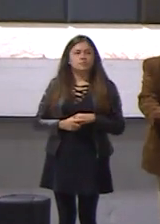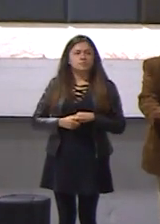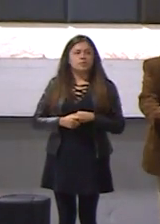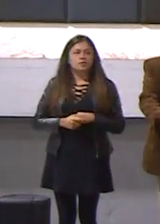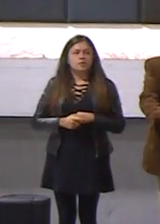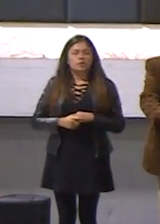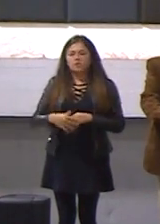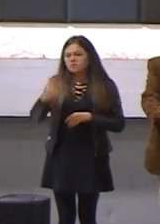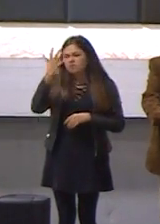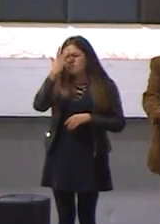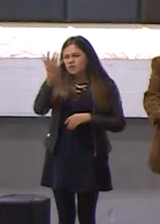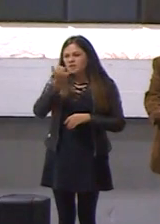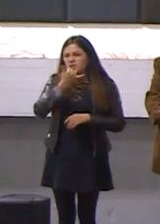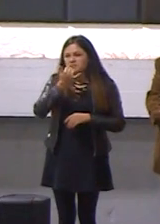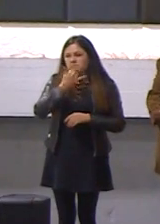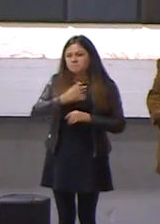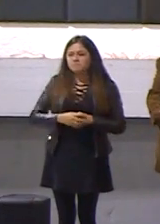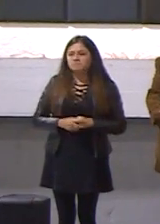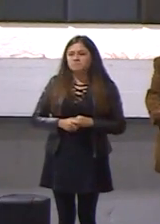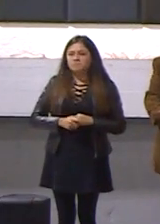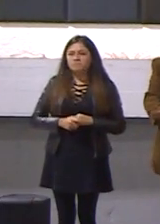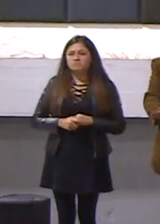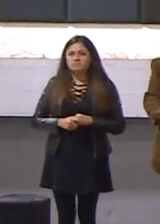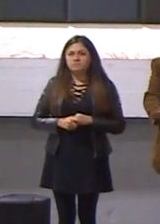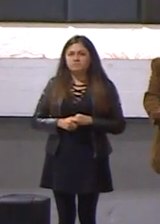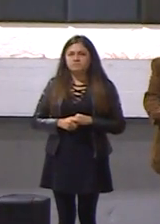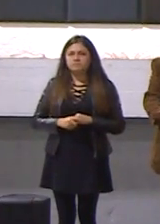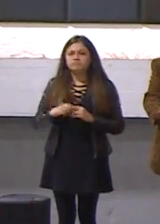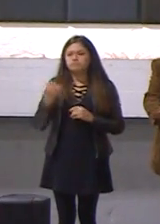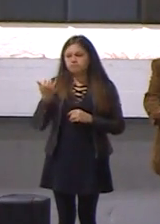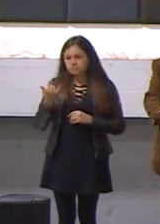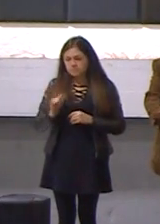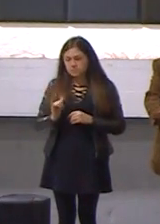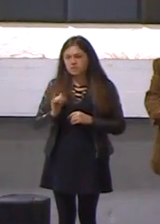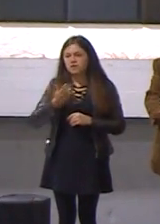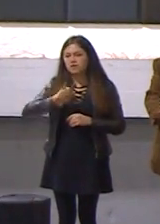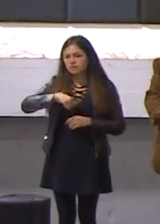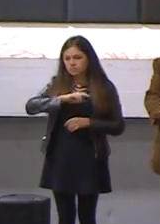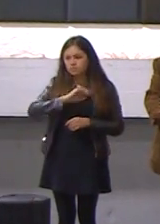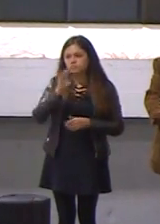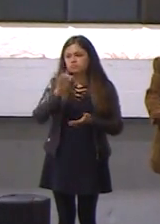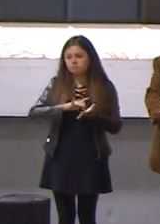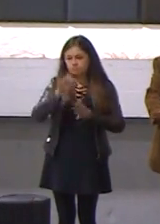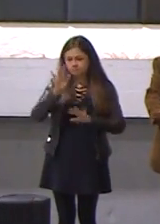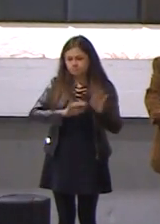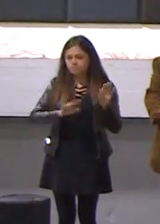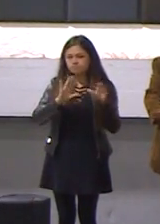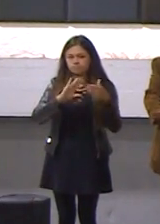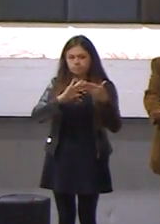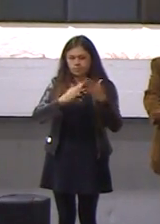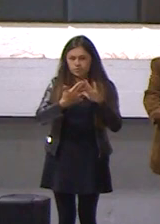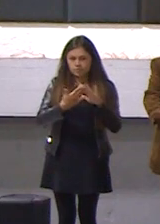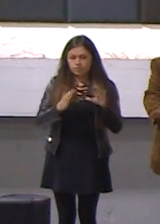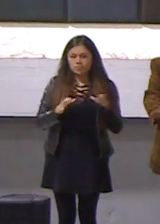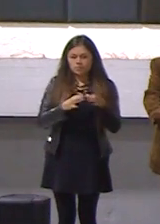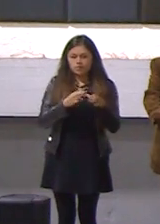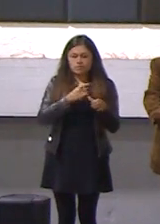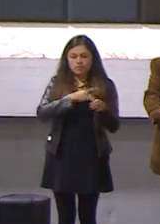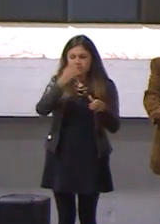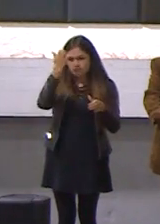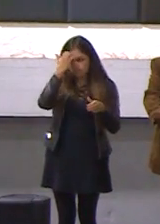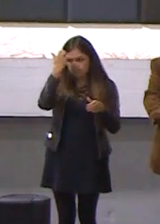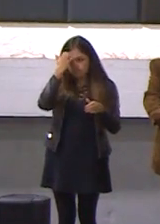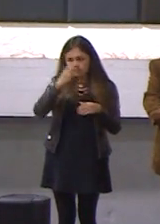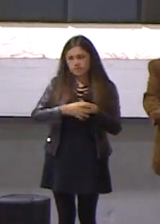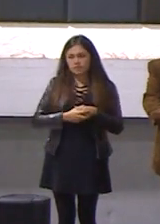puesto que ya estamos siendo parte de la comunidad de la universidad pedagógica nacional